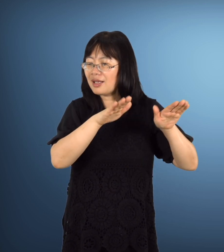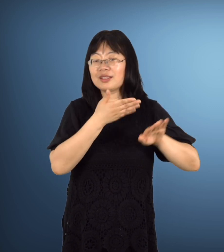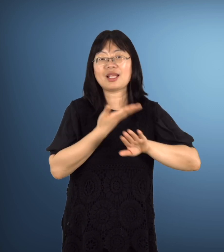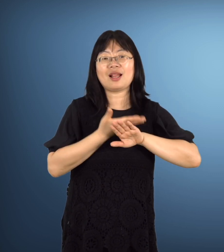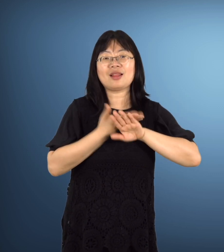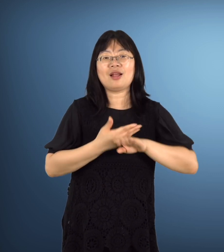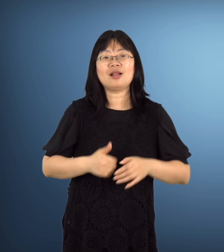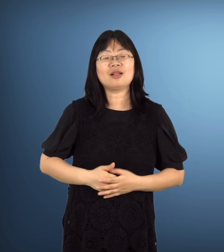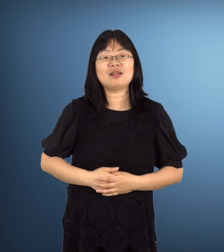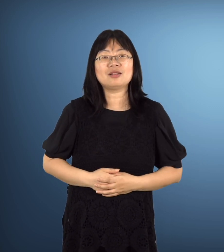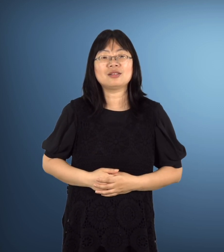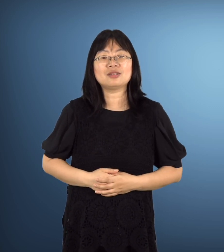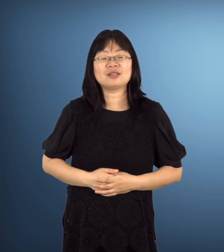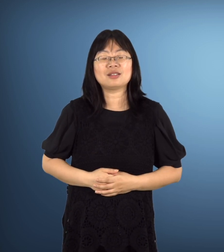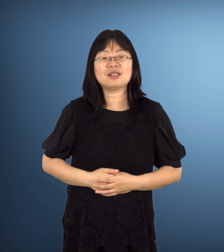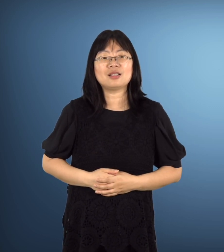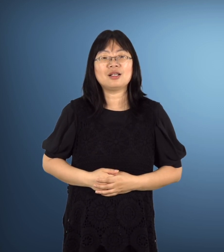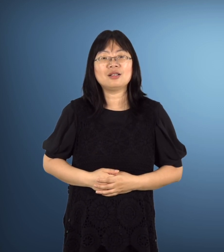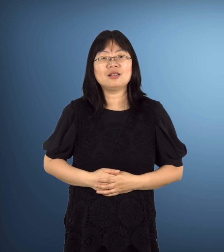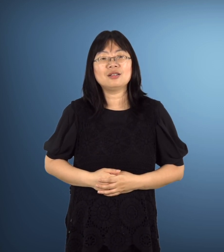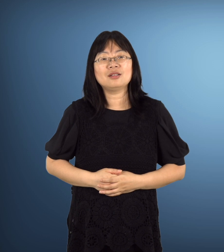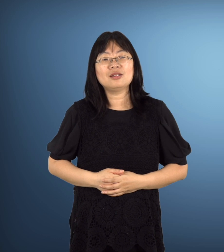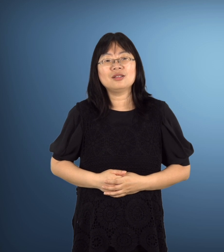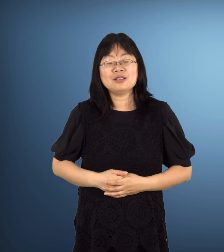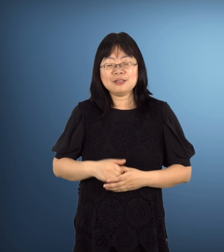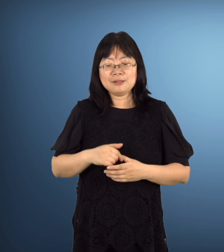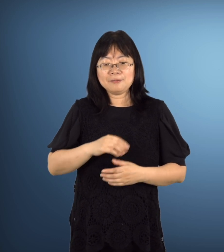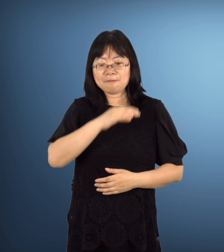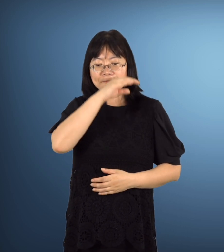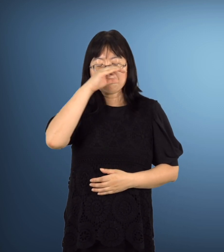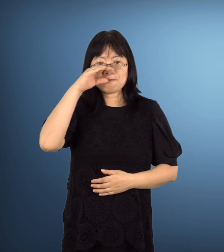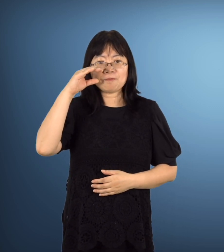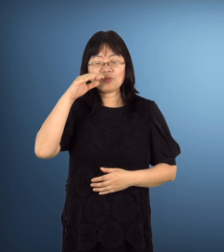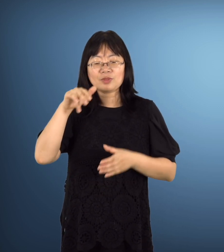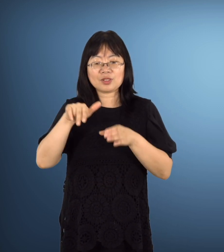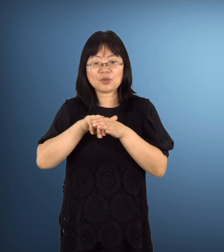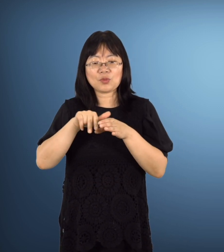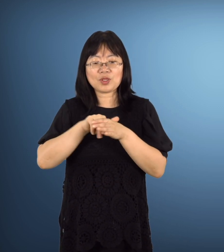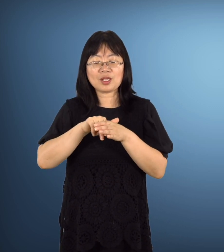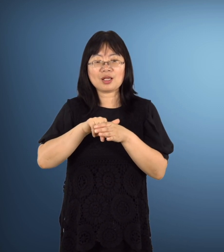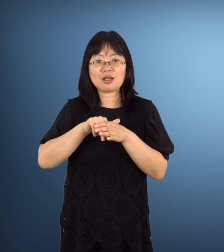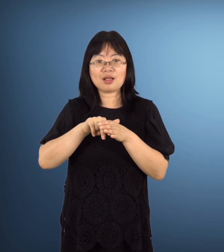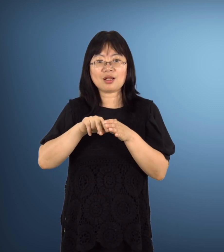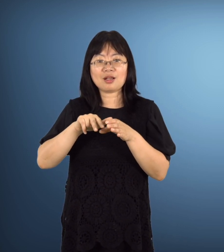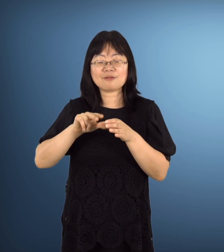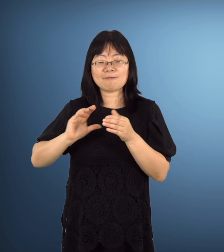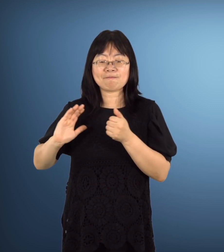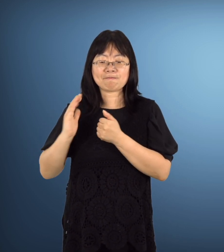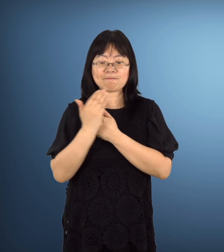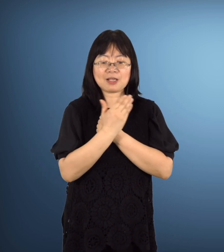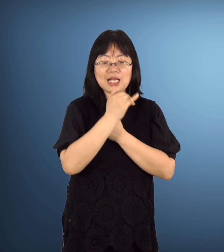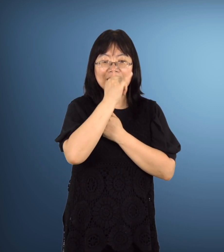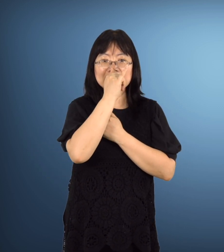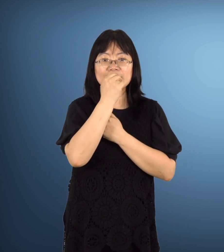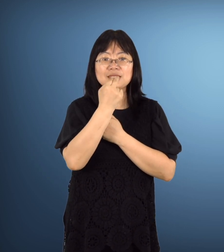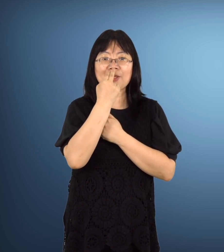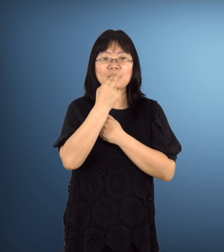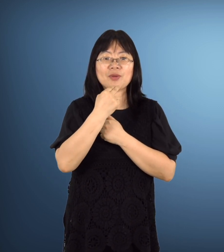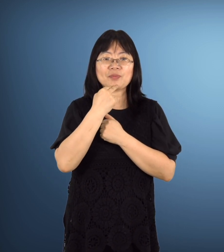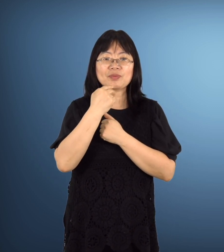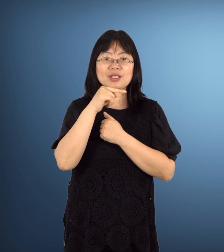아니에요. 그들의 견고한 종교 껍데기로 둘러싸이는 생명 없는